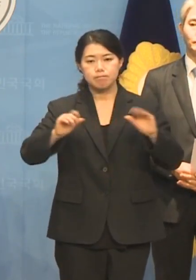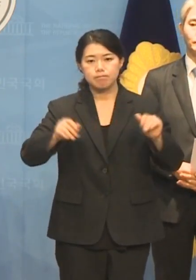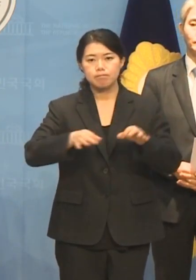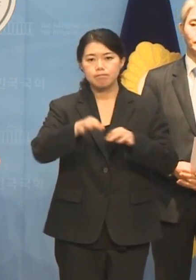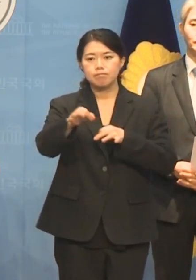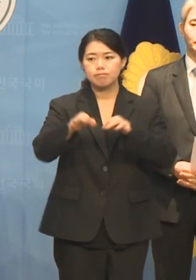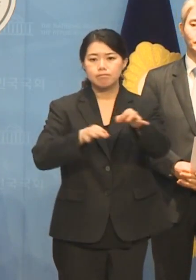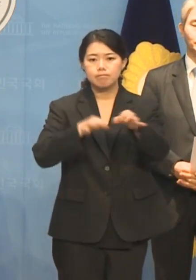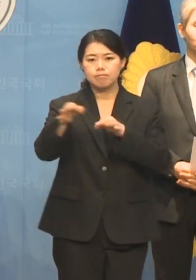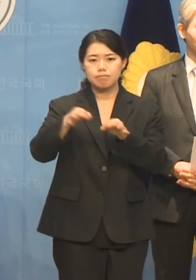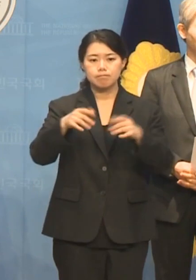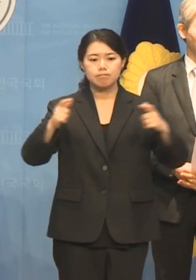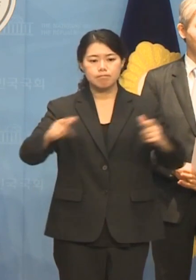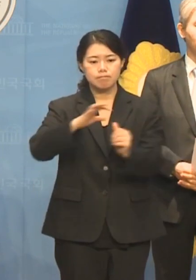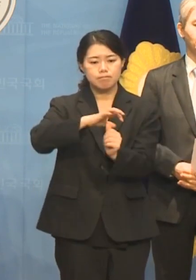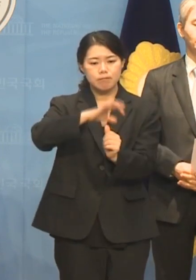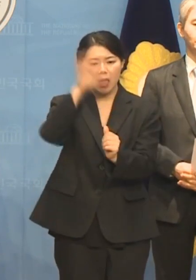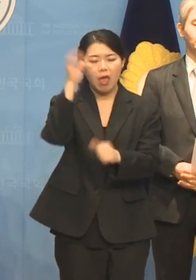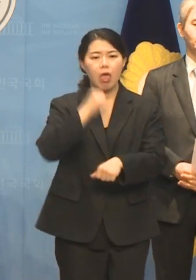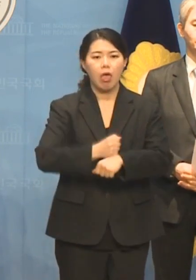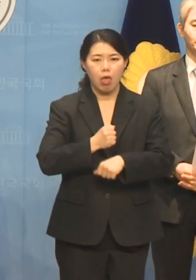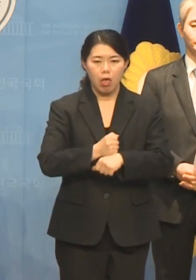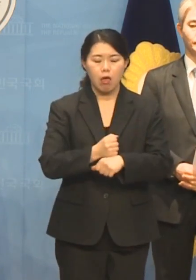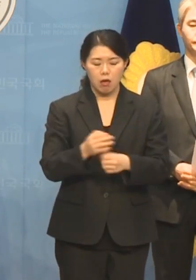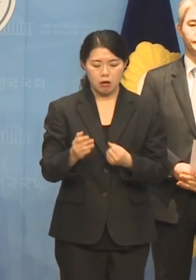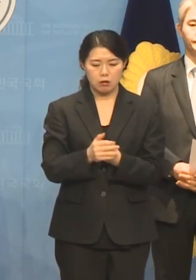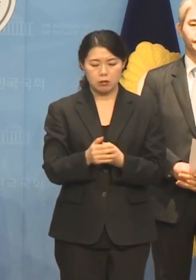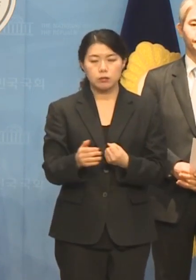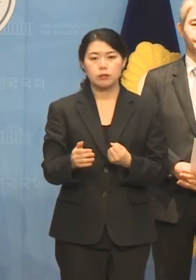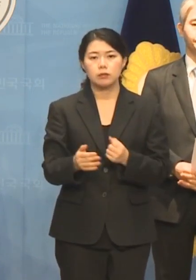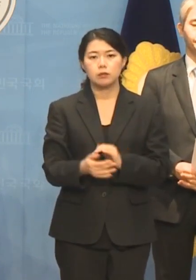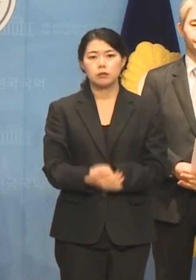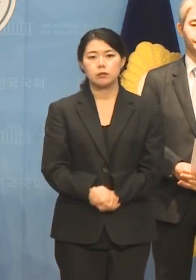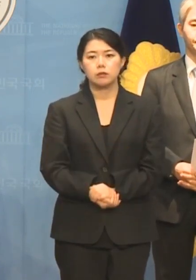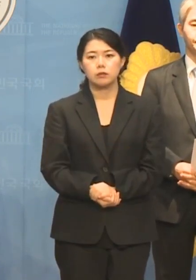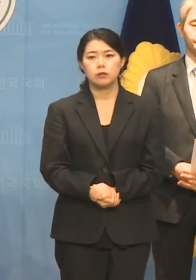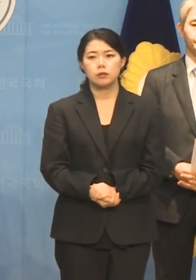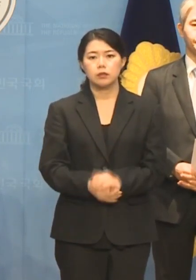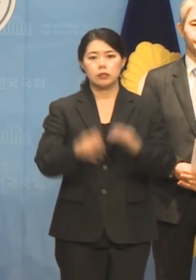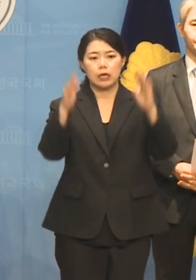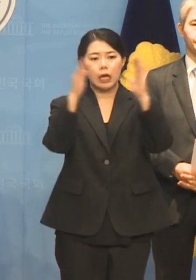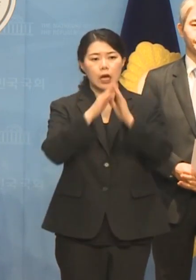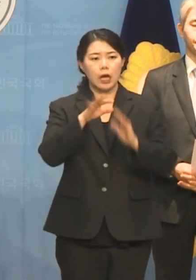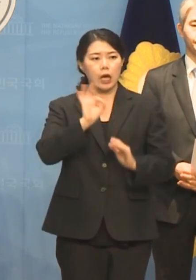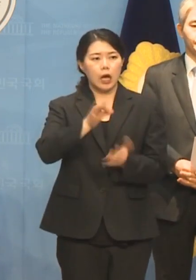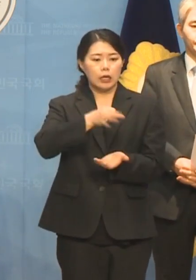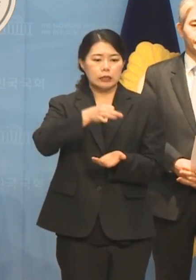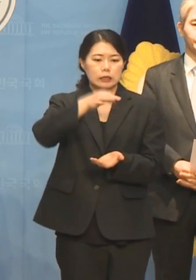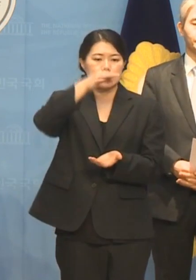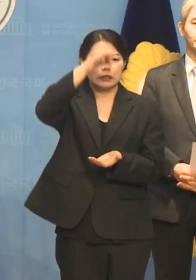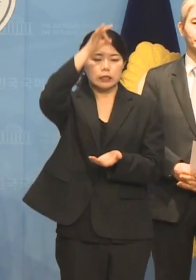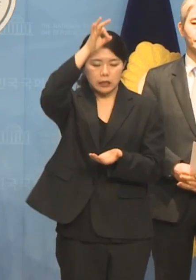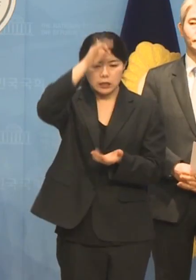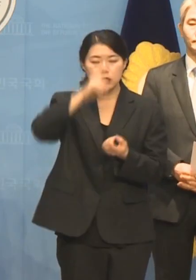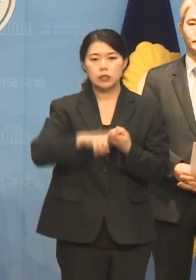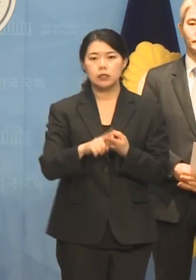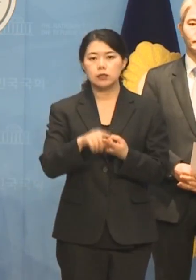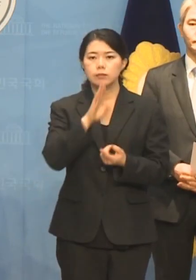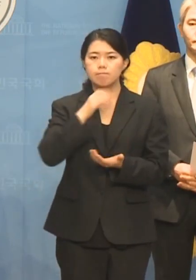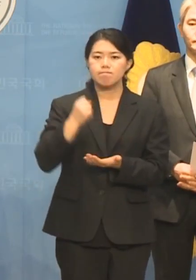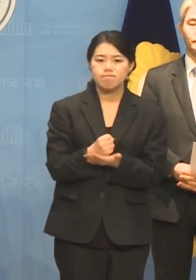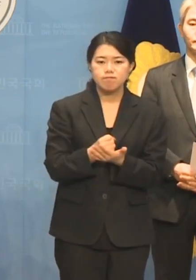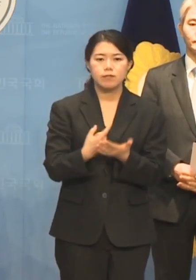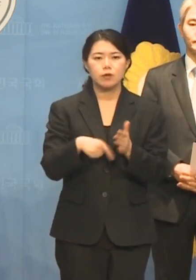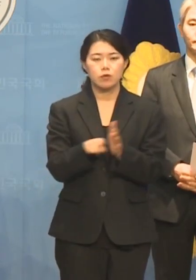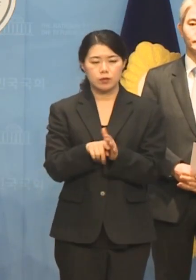구역 해제를 시도를 하고 이러한 그 집값 불안의 사태를 만든 점에 대해서 규탄하기 위해서